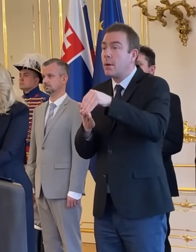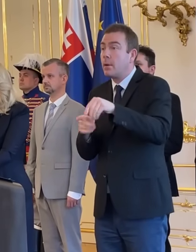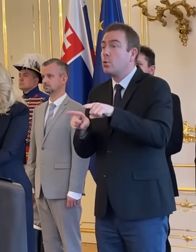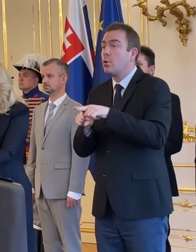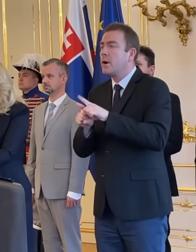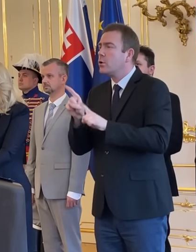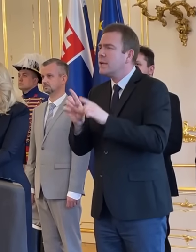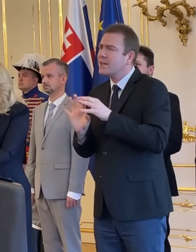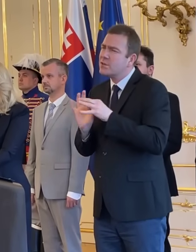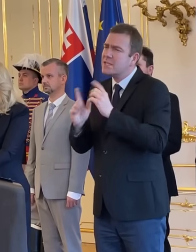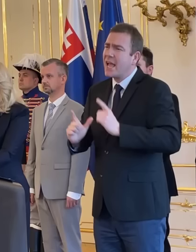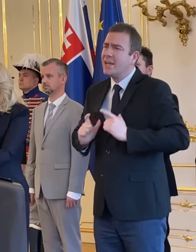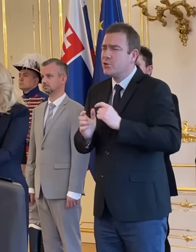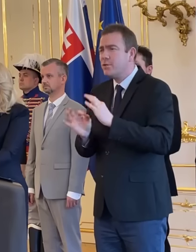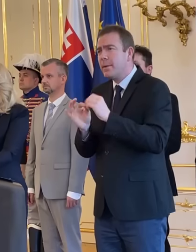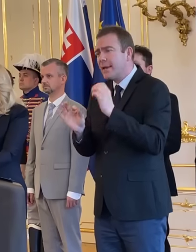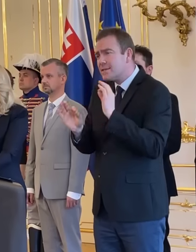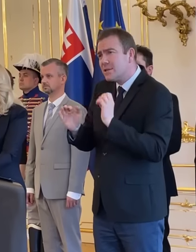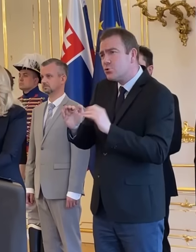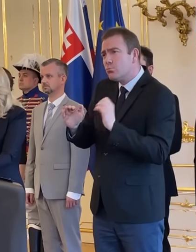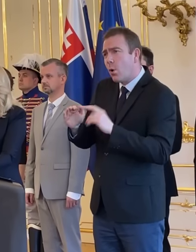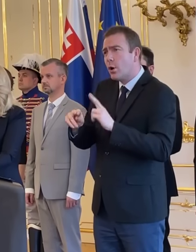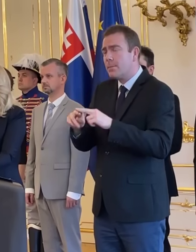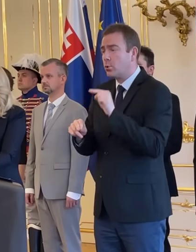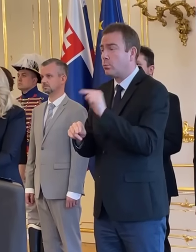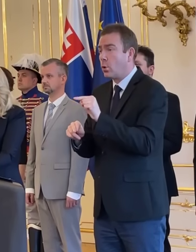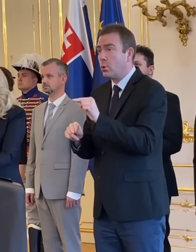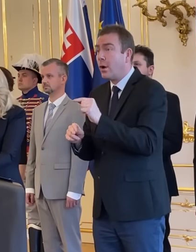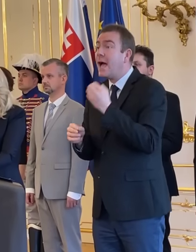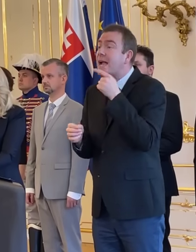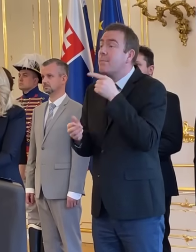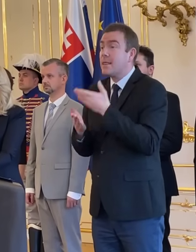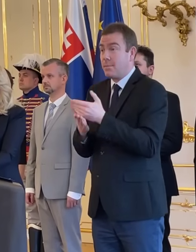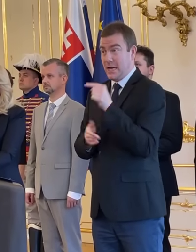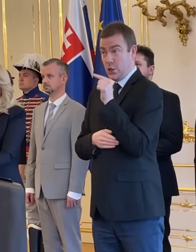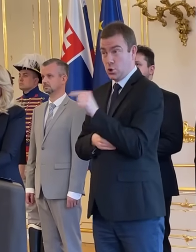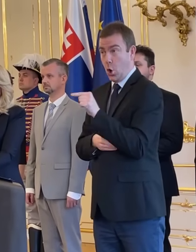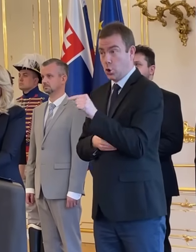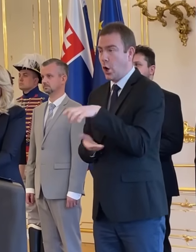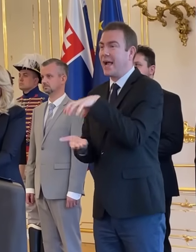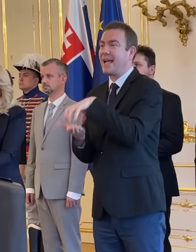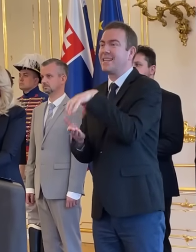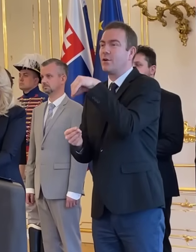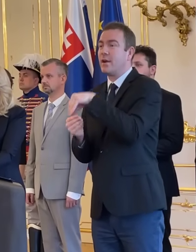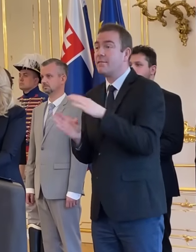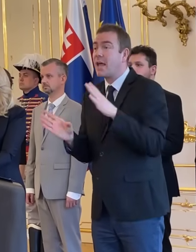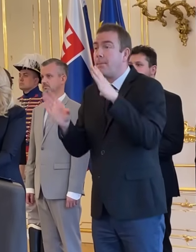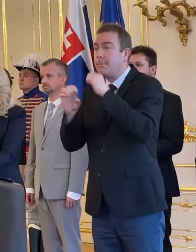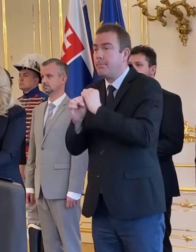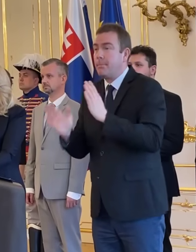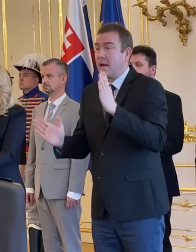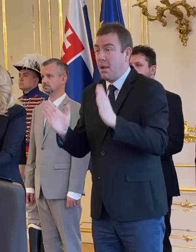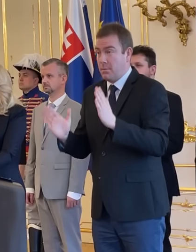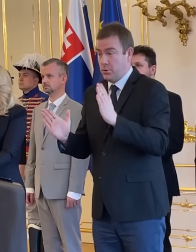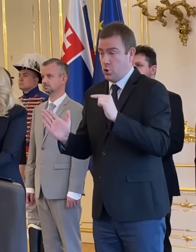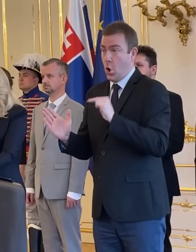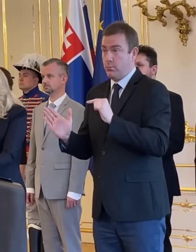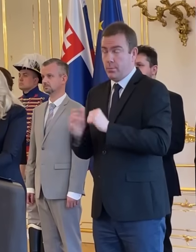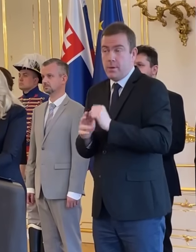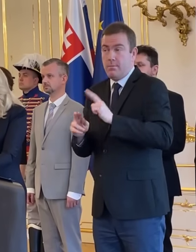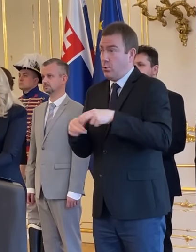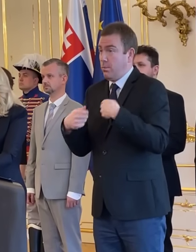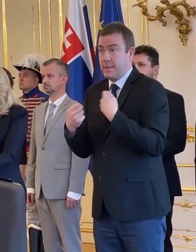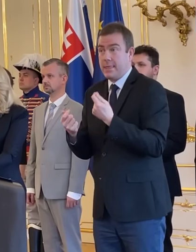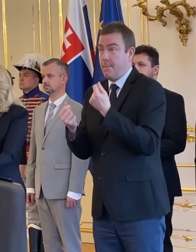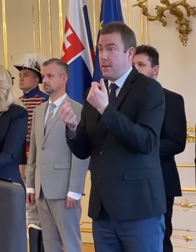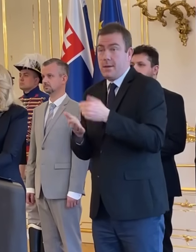celoživotných úspor. Ak takýto skutok spadne do veľkého koša premlčaných trestných činov. Nehovoriac